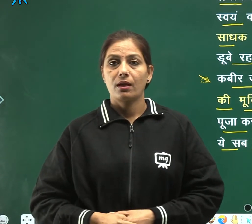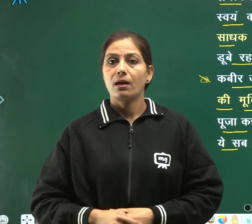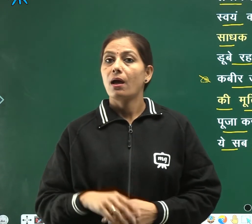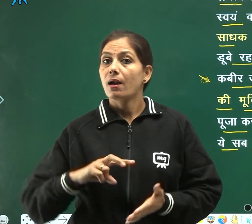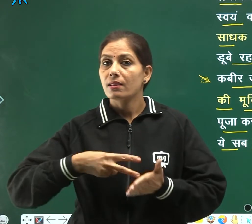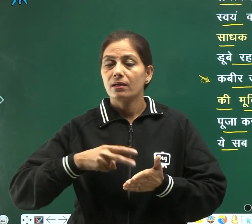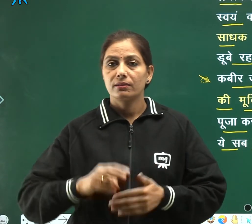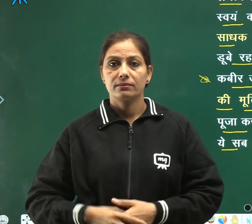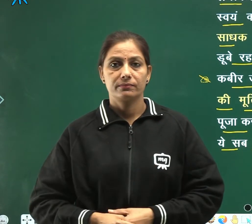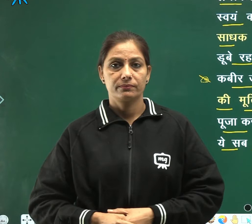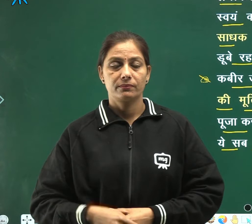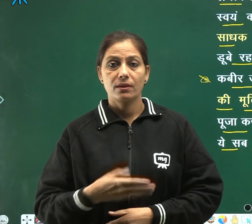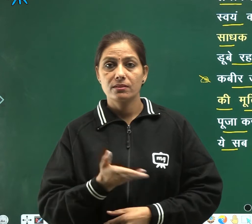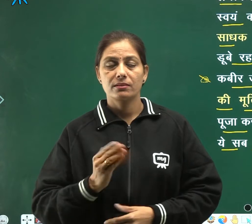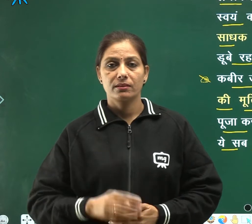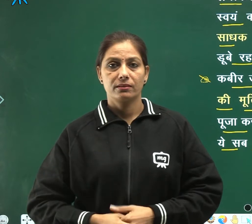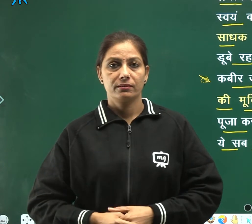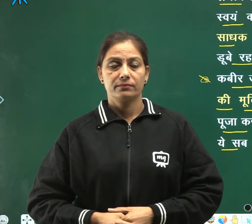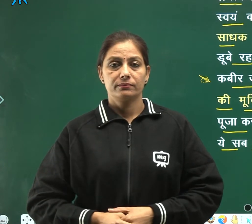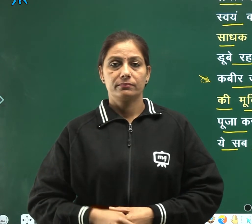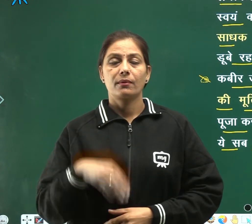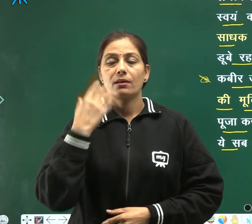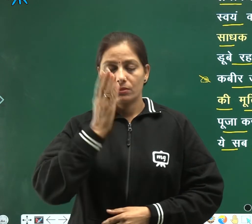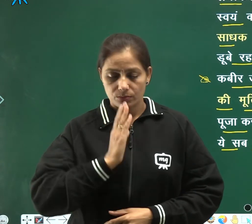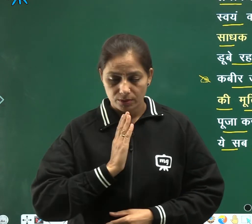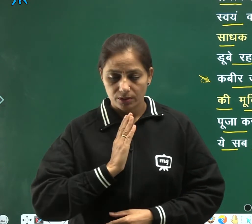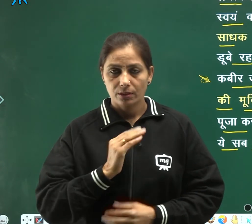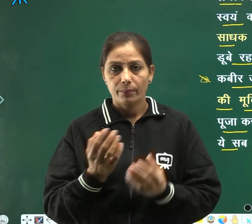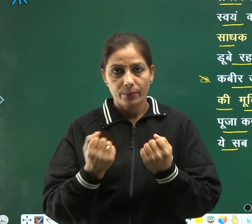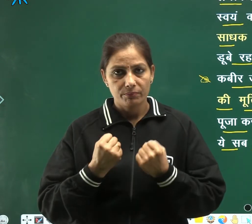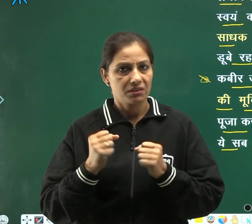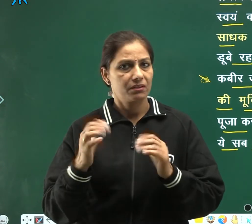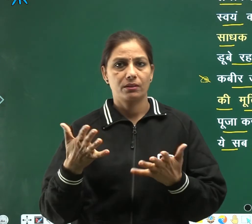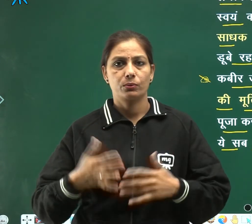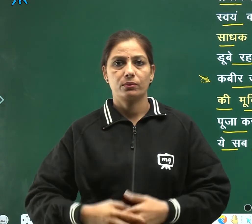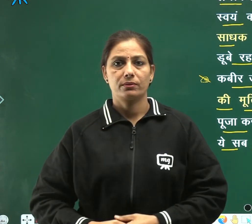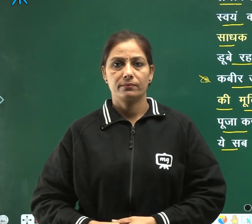अर्थात इनसे ईश्वर की प्राप्ति नहीं होती।